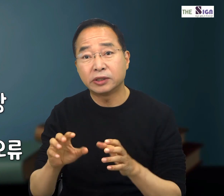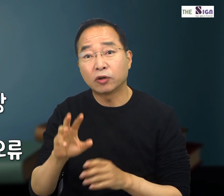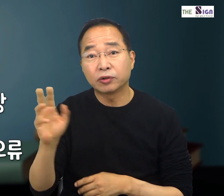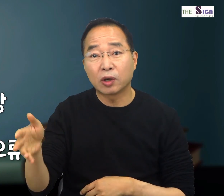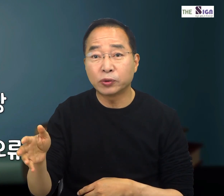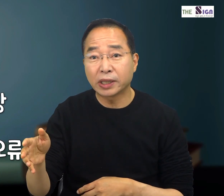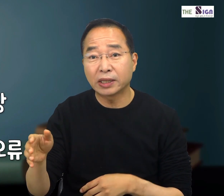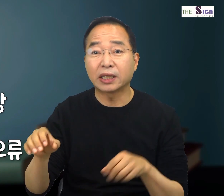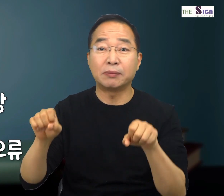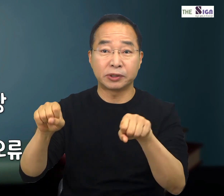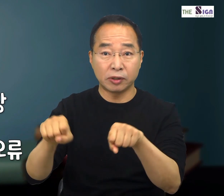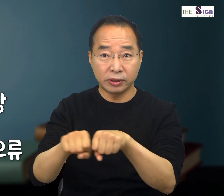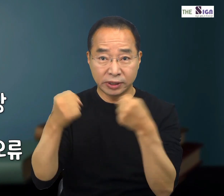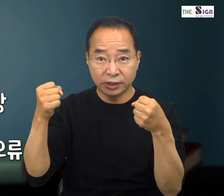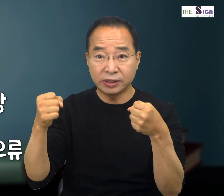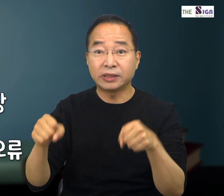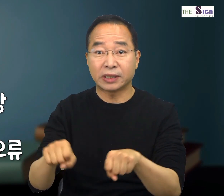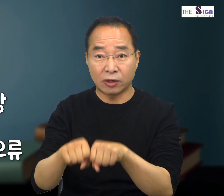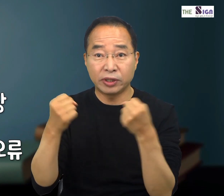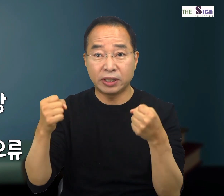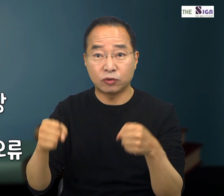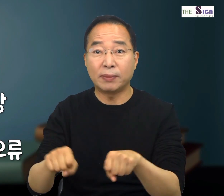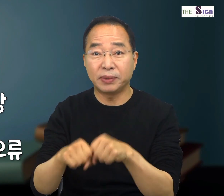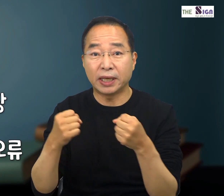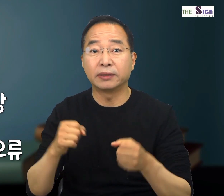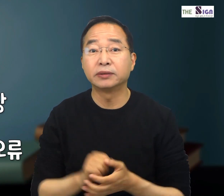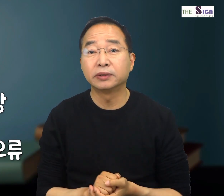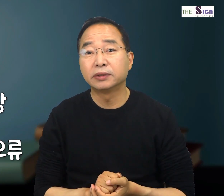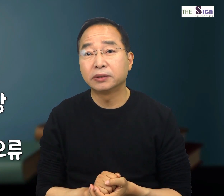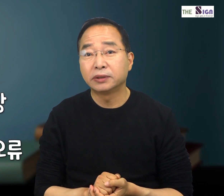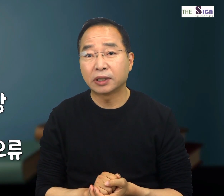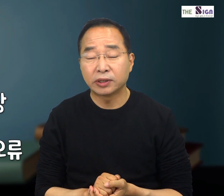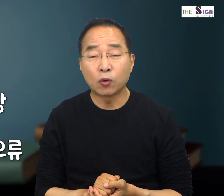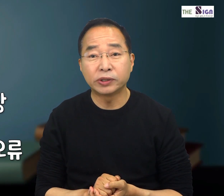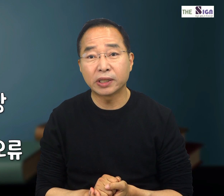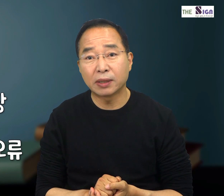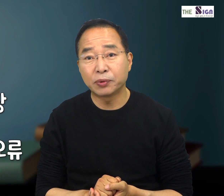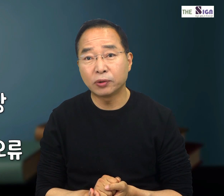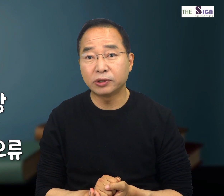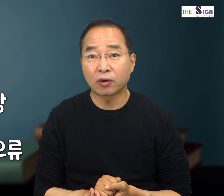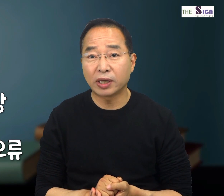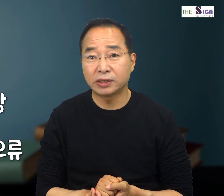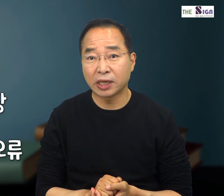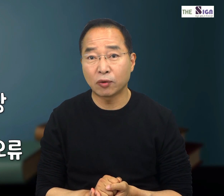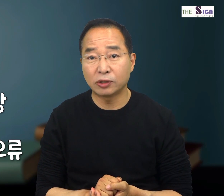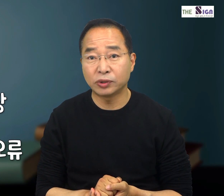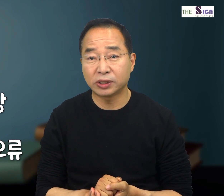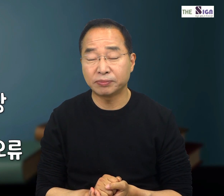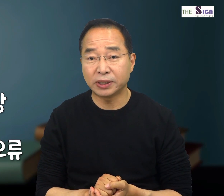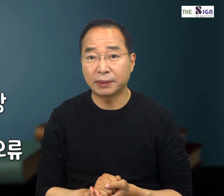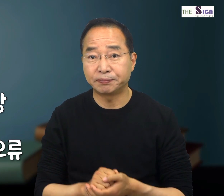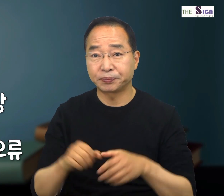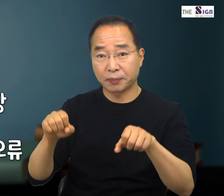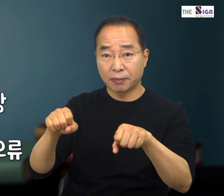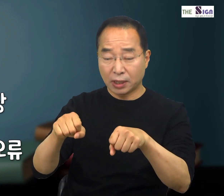어떤 게 고장났다 하면서 쓰는 단어이기도 합니다. 자, 그런데 고장이라는 표현은 여러 가지 사용할 수 있습니다.